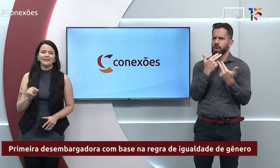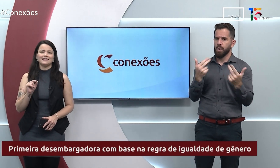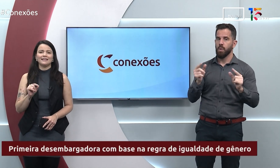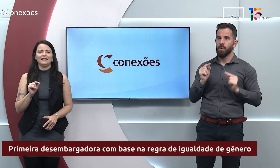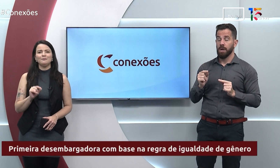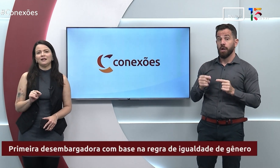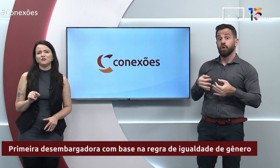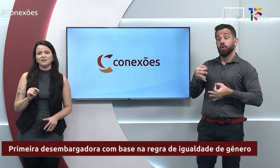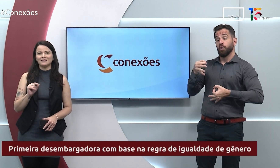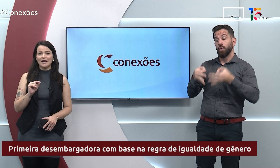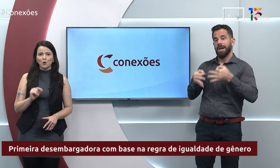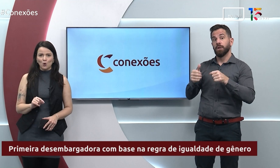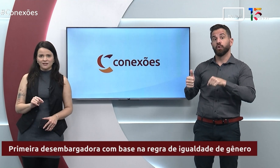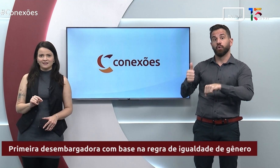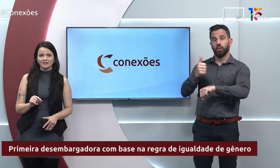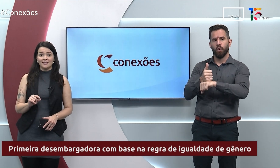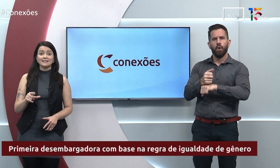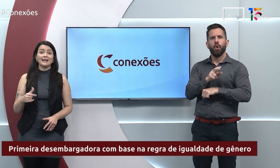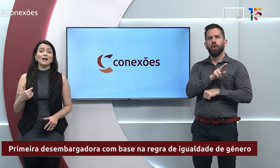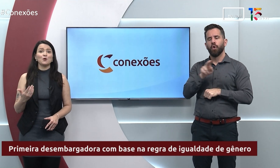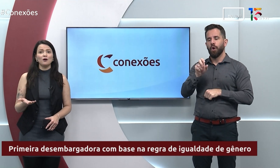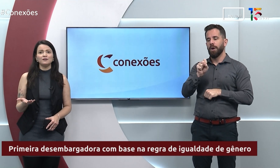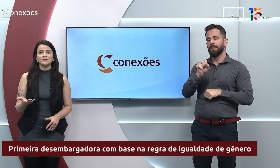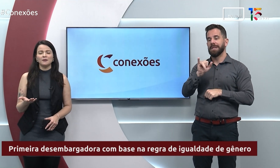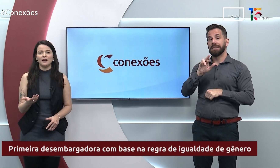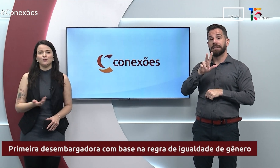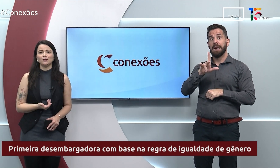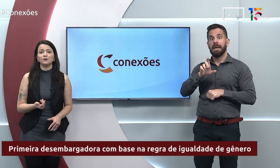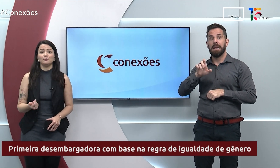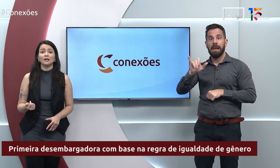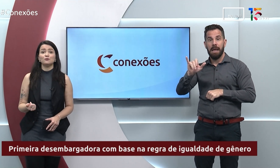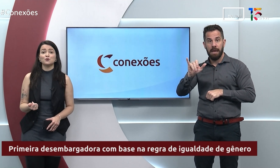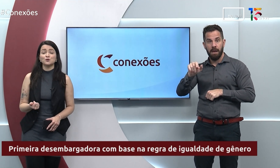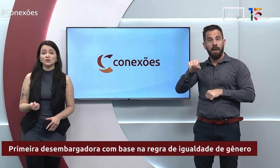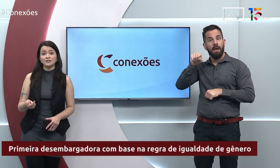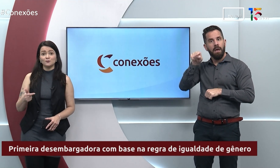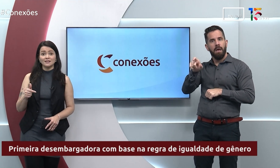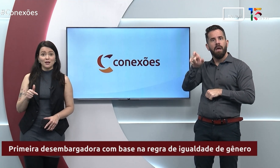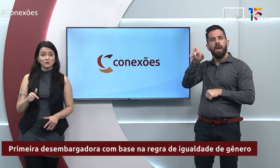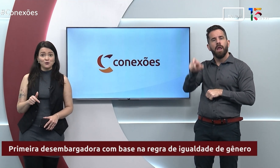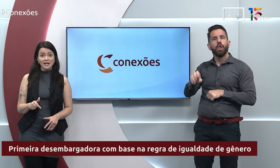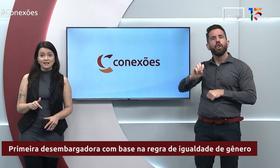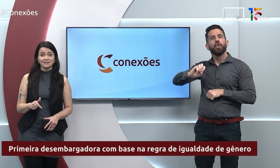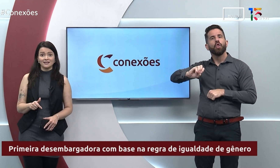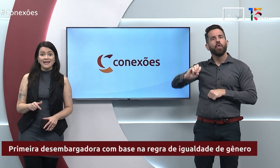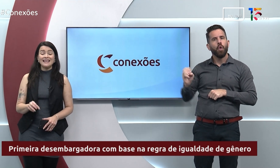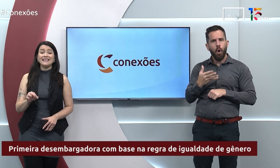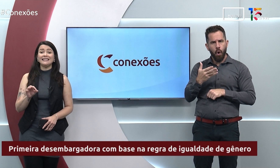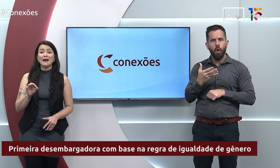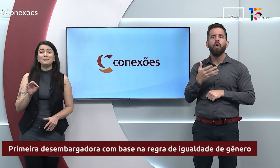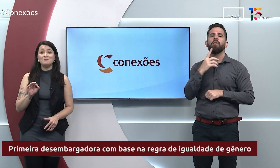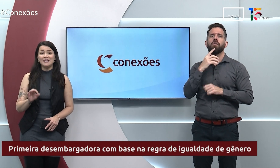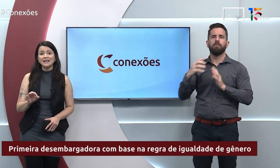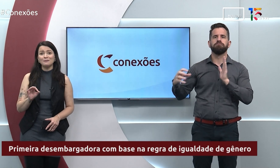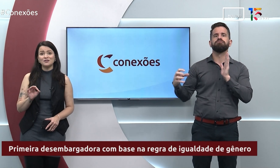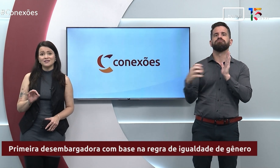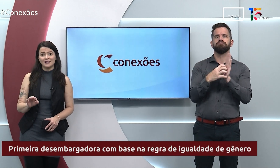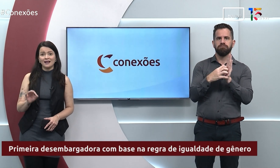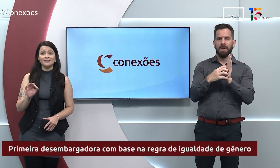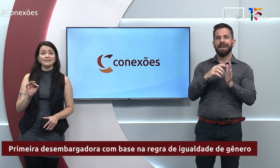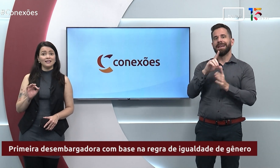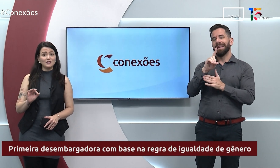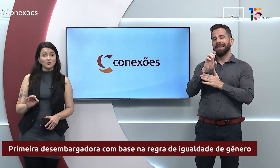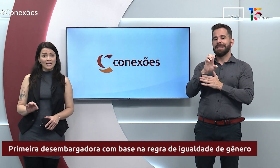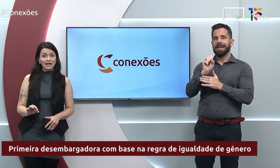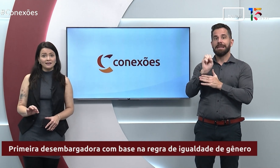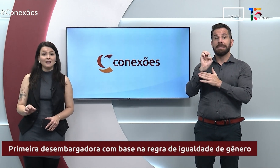substituta, chamada Cirlei Martins da Costa, será a nova desembargadora do Tribunal de Justiça do Estado de Goiás. E ela é a primeira